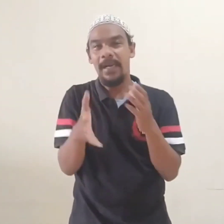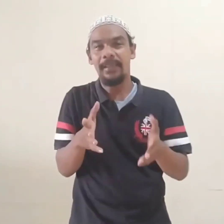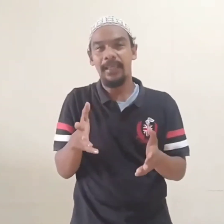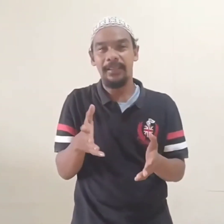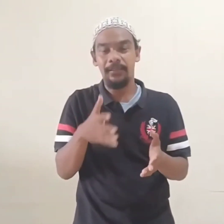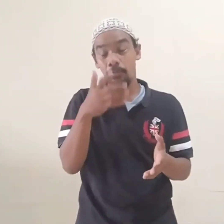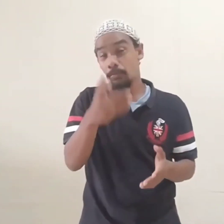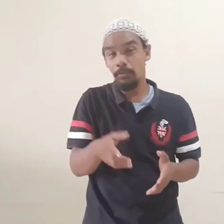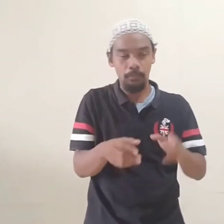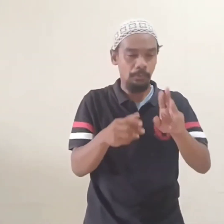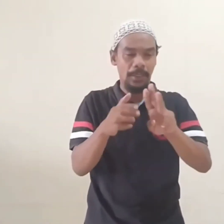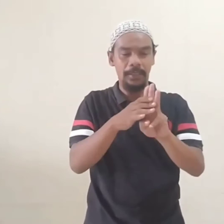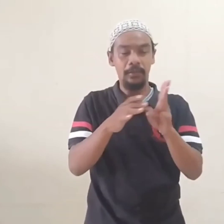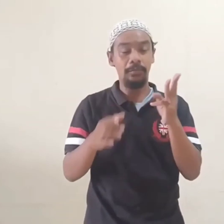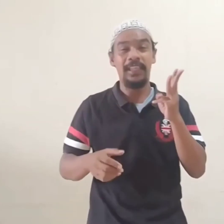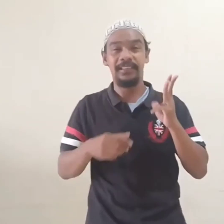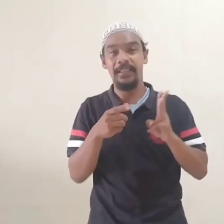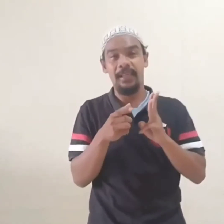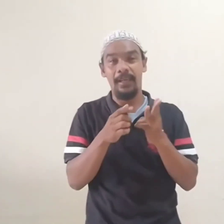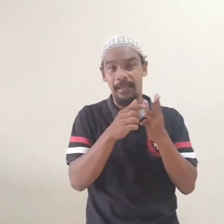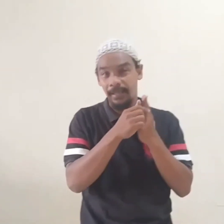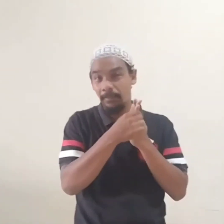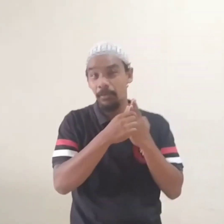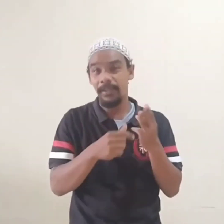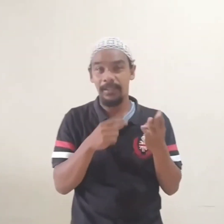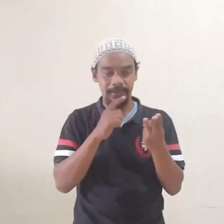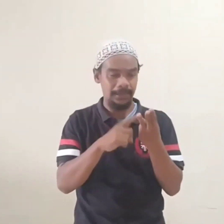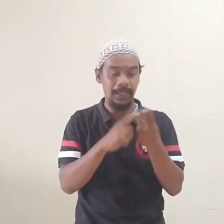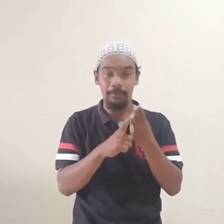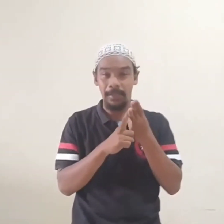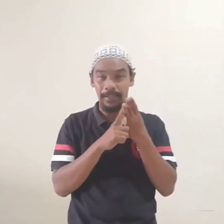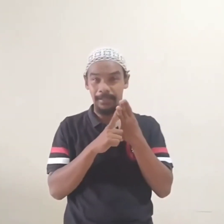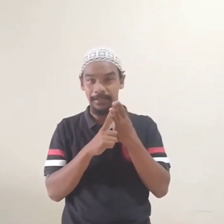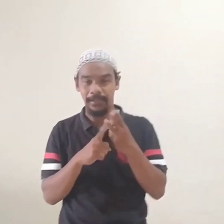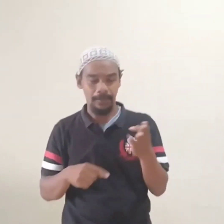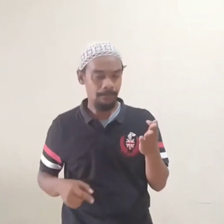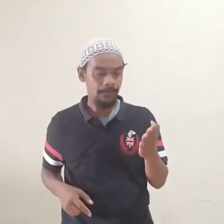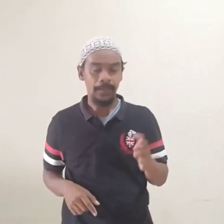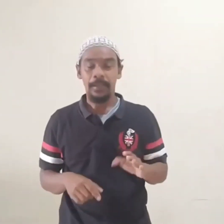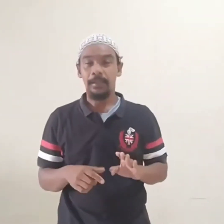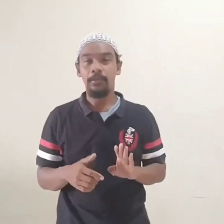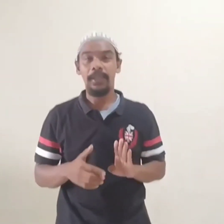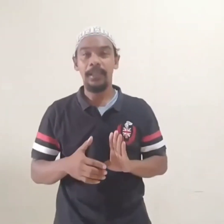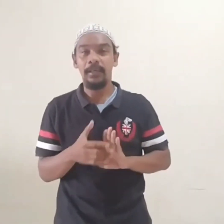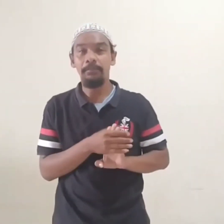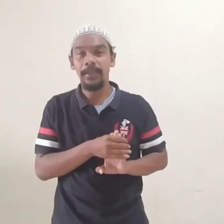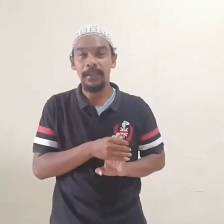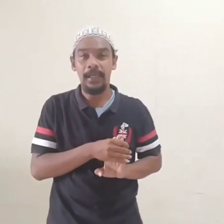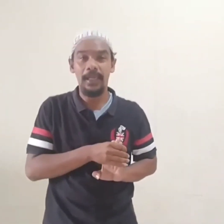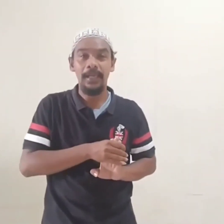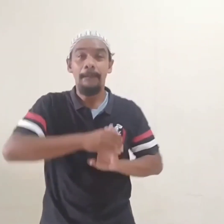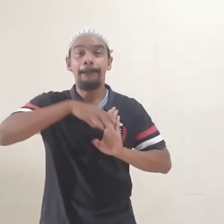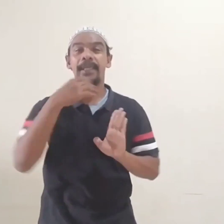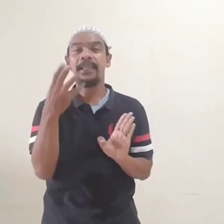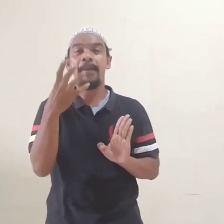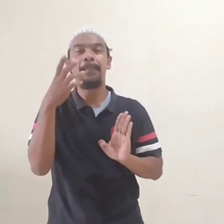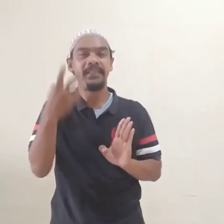kepakan kaki itu merupakan kombinasi gabungan yang ketiga, bagian yang ketiga. Kemudian yang keempat adalah